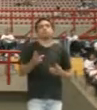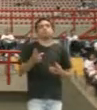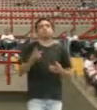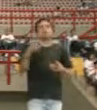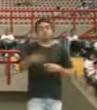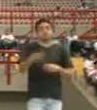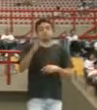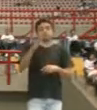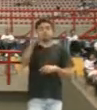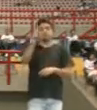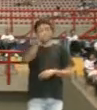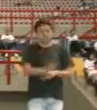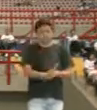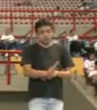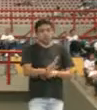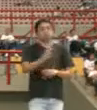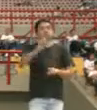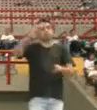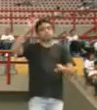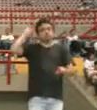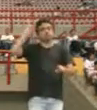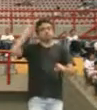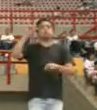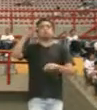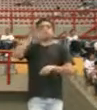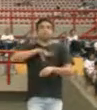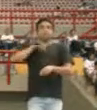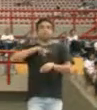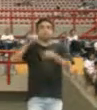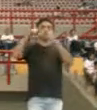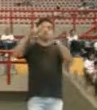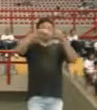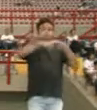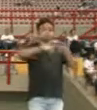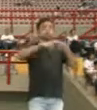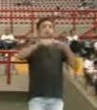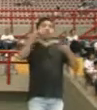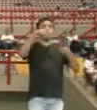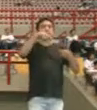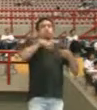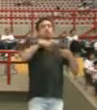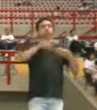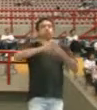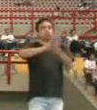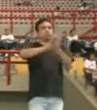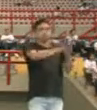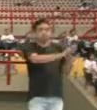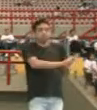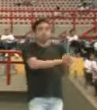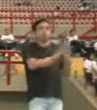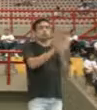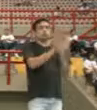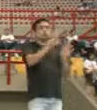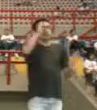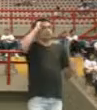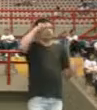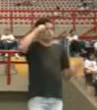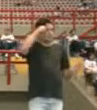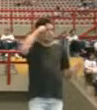que o Brasil, quando colônia, tá certo? Era bastante excludente em relação a